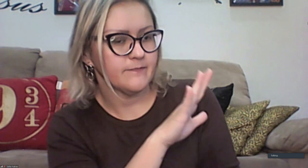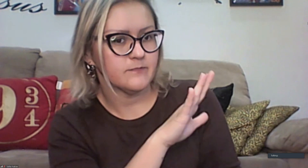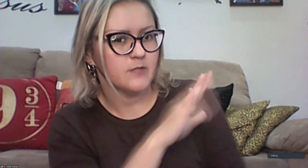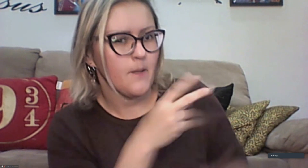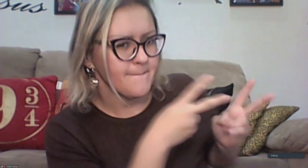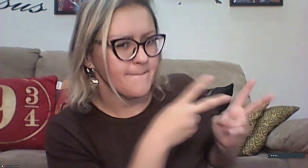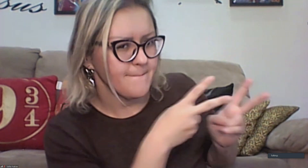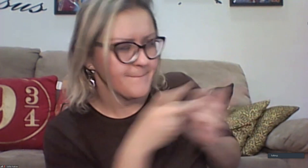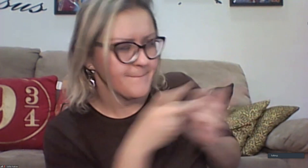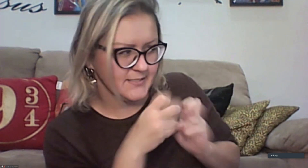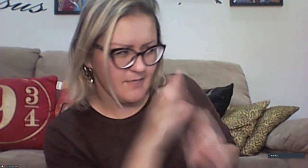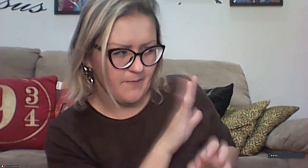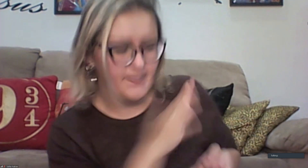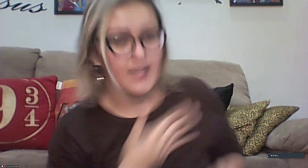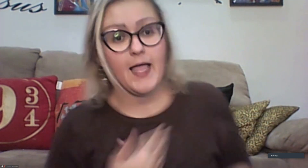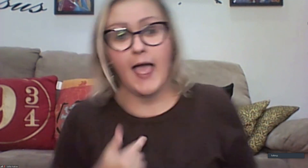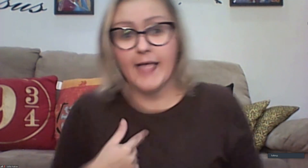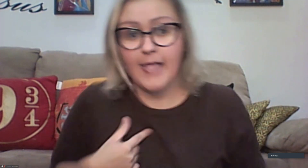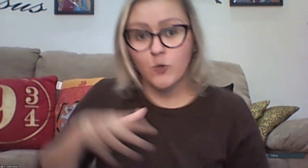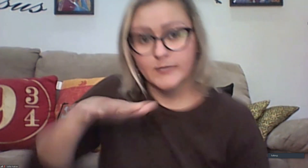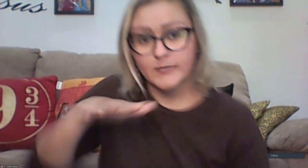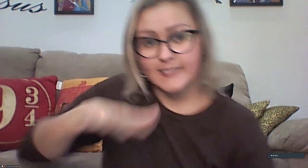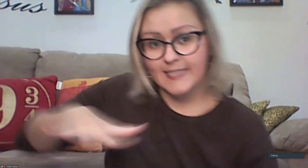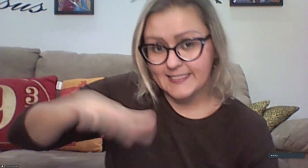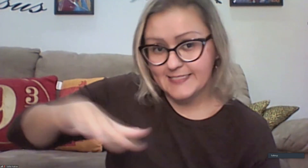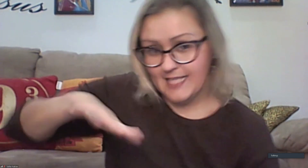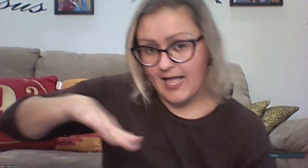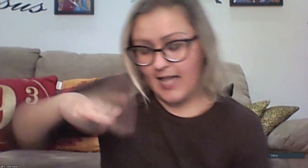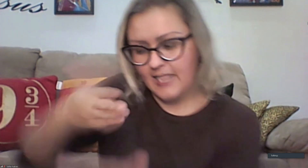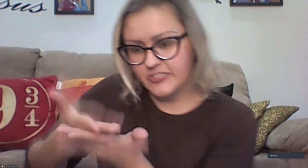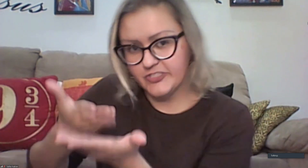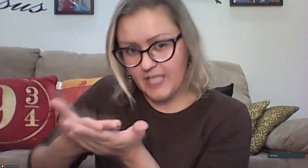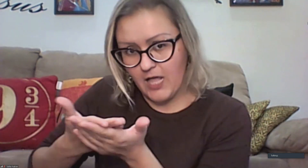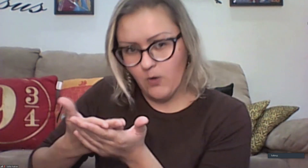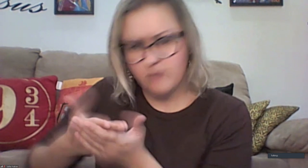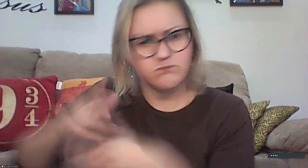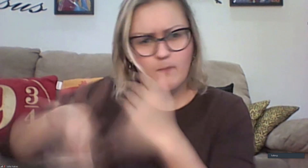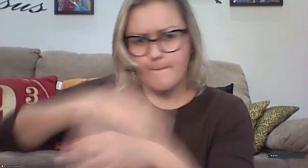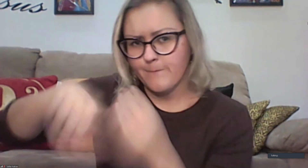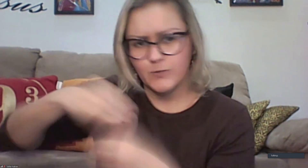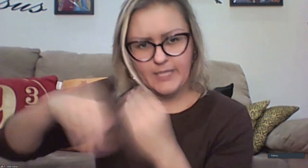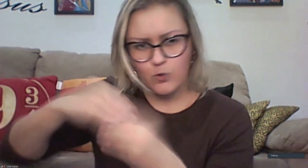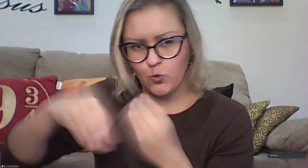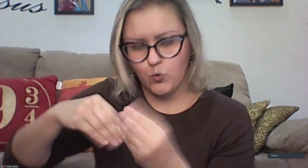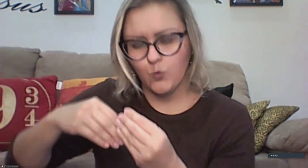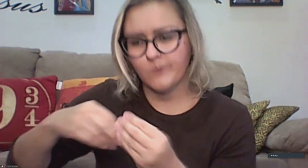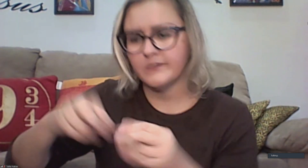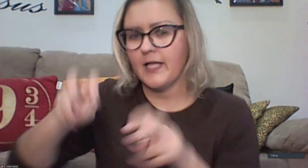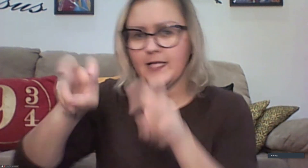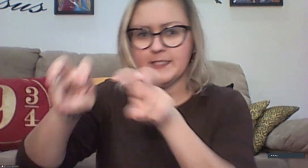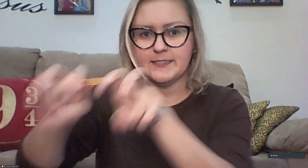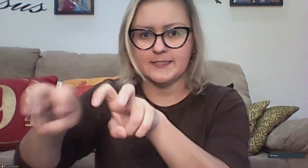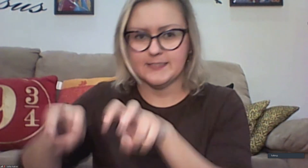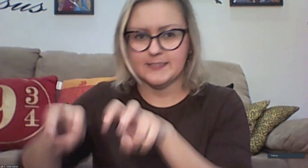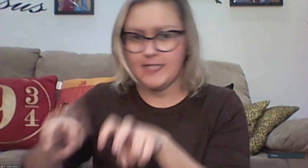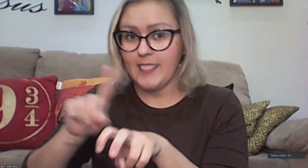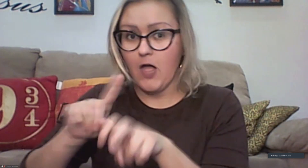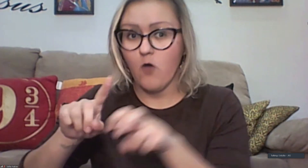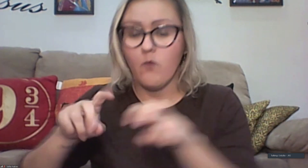vou fazer a estratégia, vou utilizar aí uma estratégia na sala de aula e disse que ela logo veria o que eu iria fazer. Eu